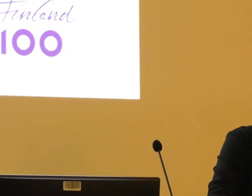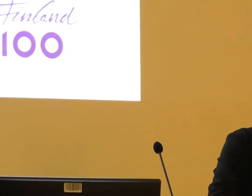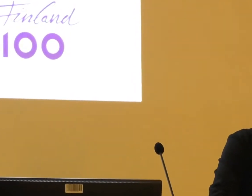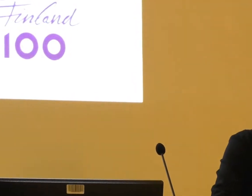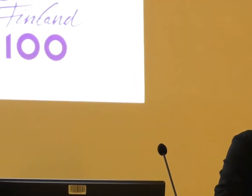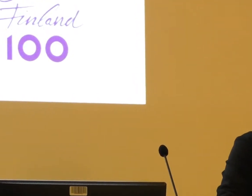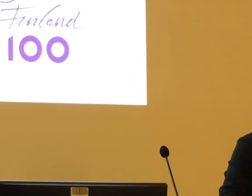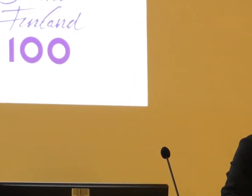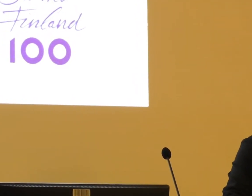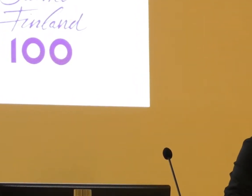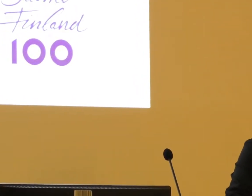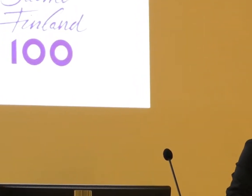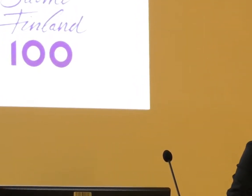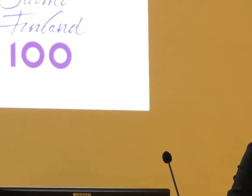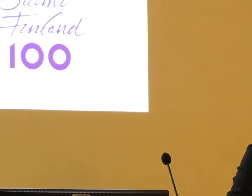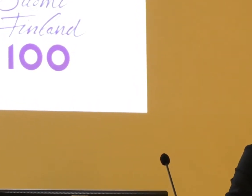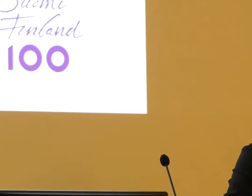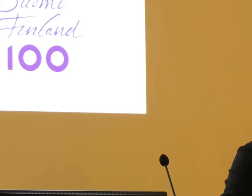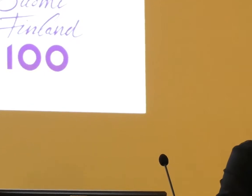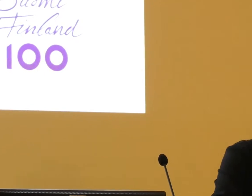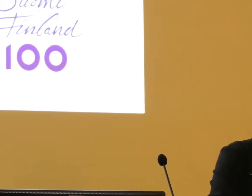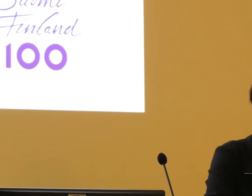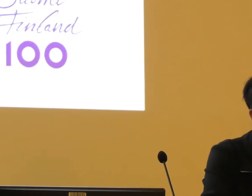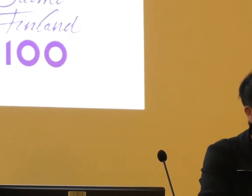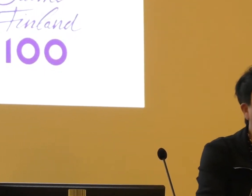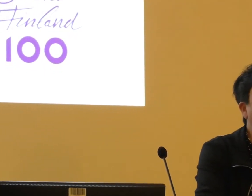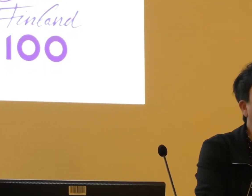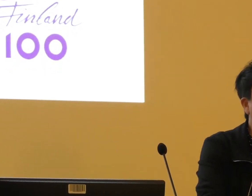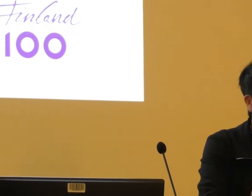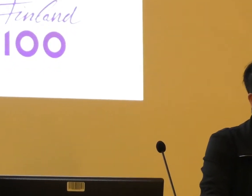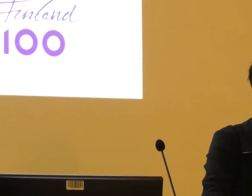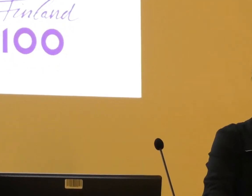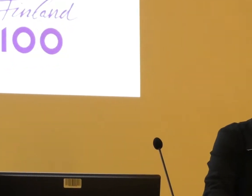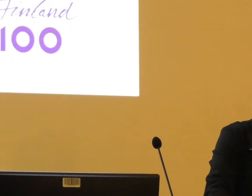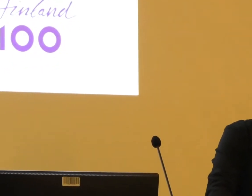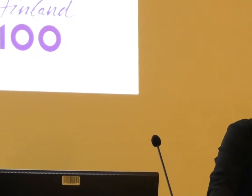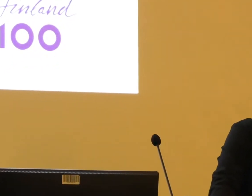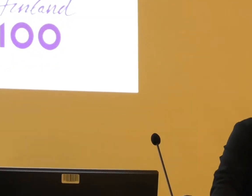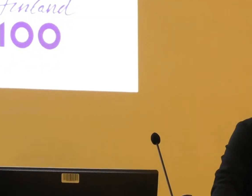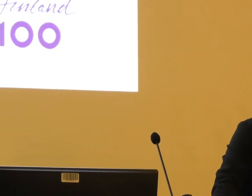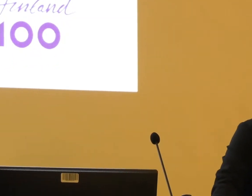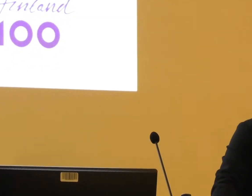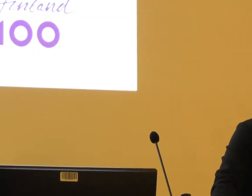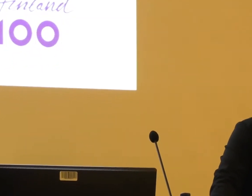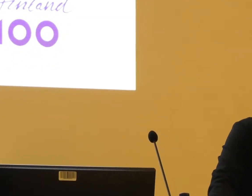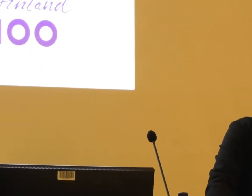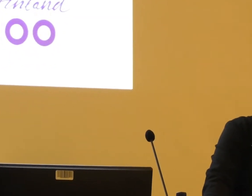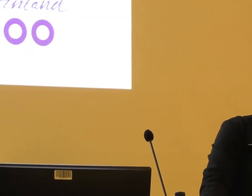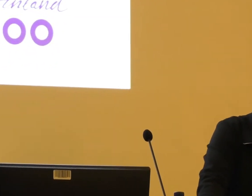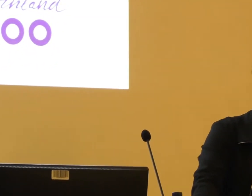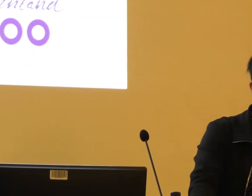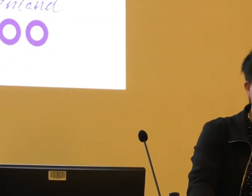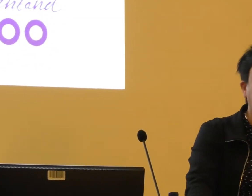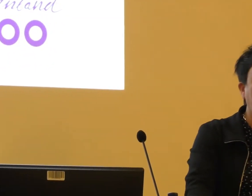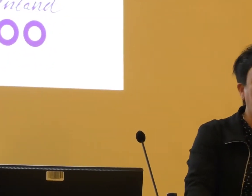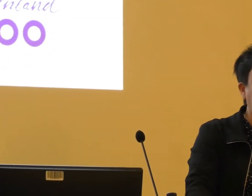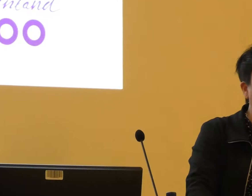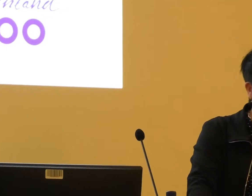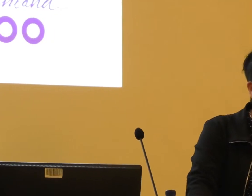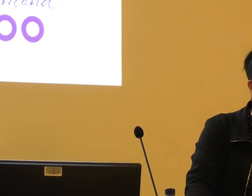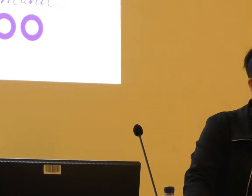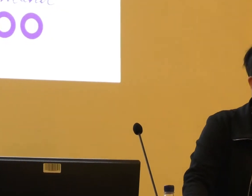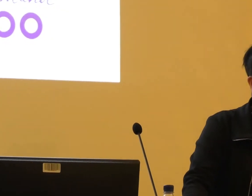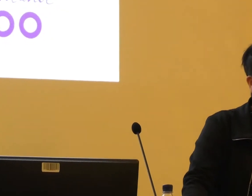sanat saita, itala ja äveriäs ovat kaikki alkuperältään tuntemattomia. Niille ei siis ole